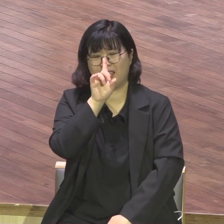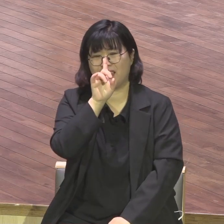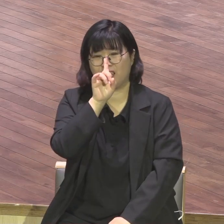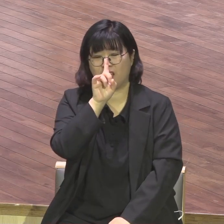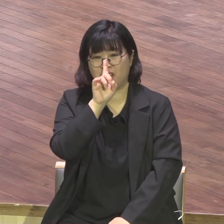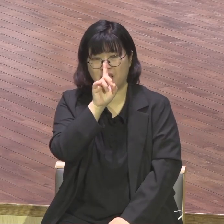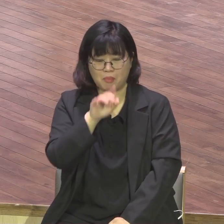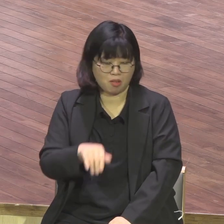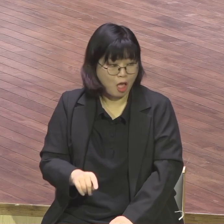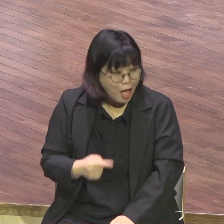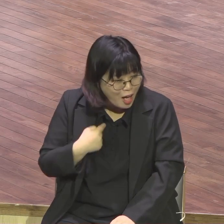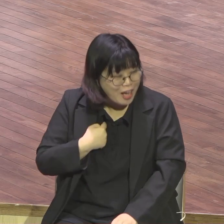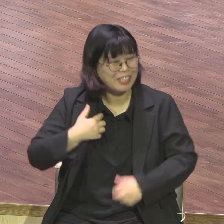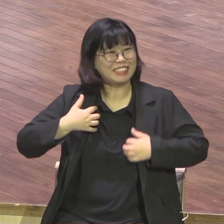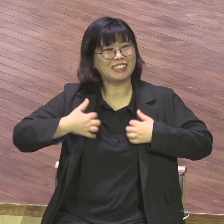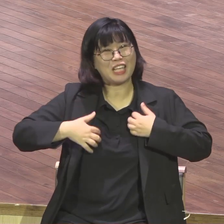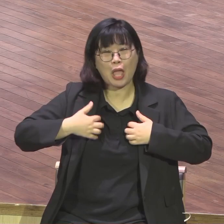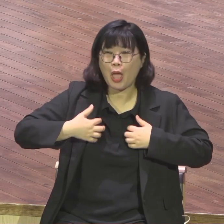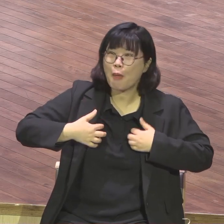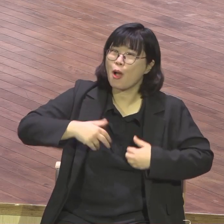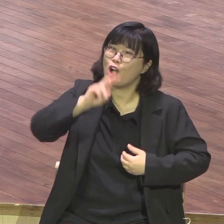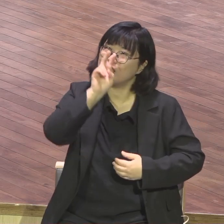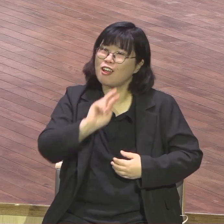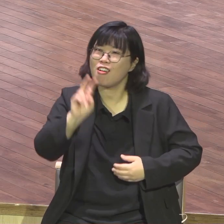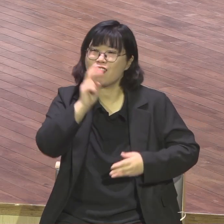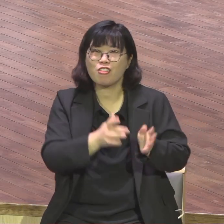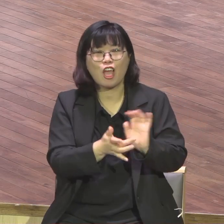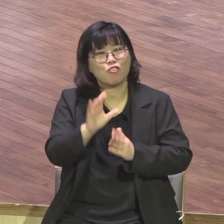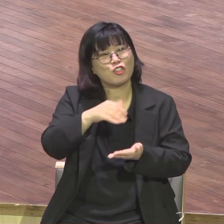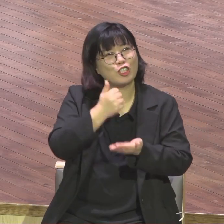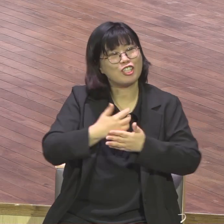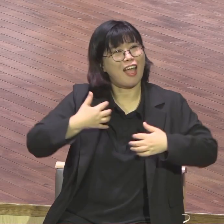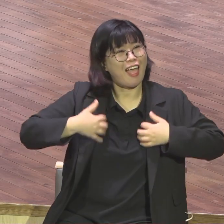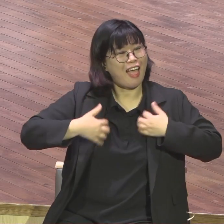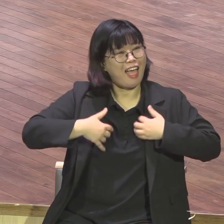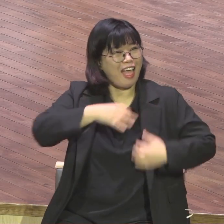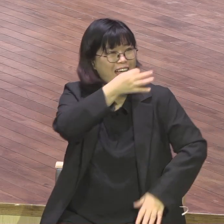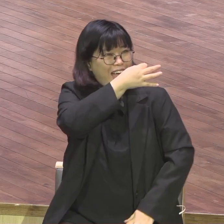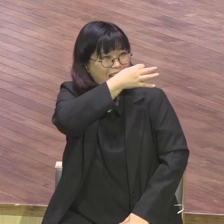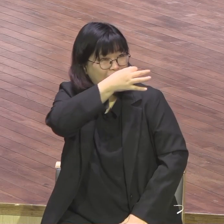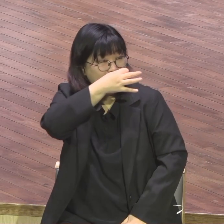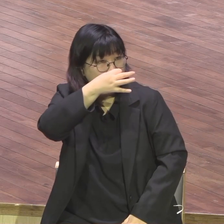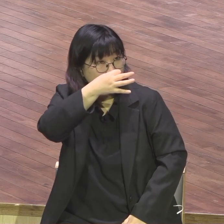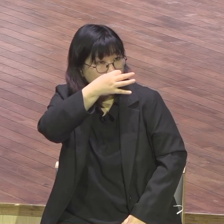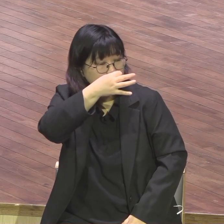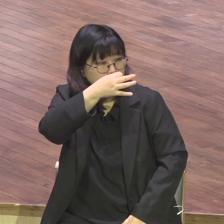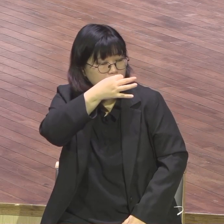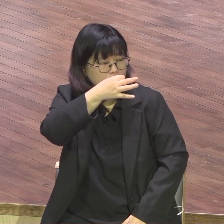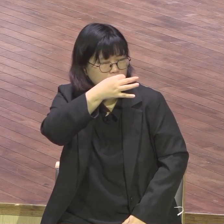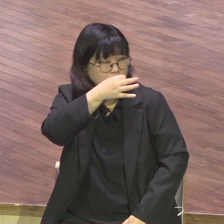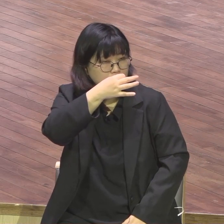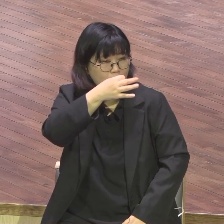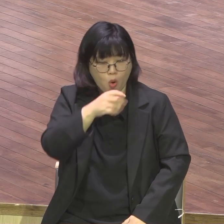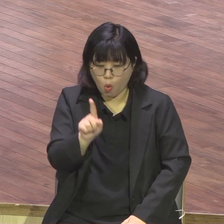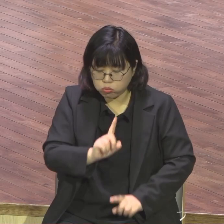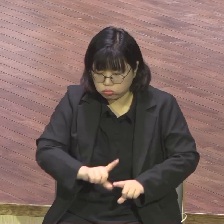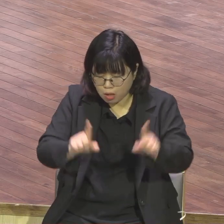충만해가지고 그냥 막 예수는 거기서 떠들더니 어느 날 또 갑자기 얼굴이 시커매져가지고 완전 율법으로